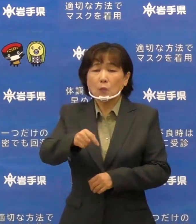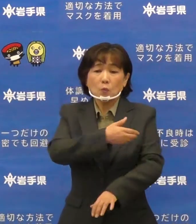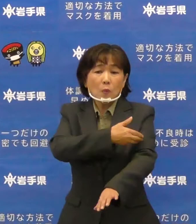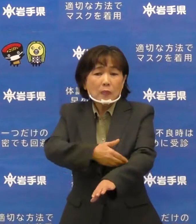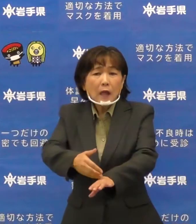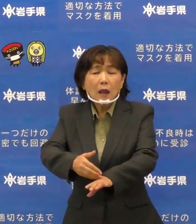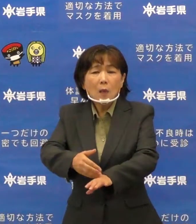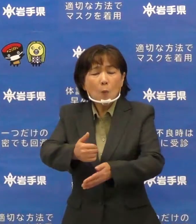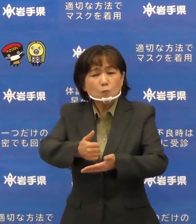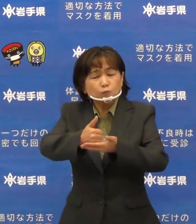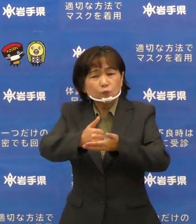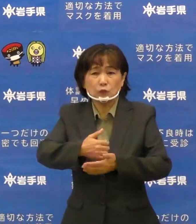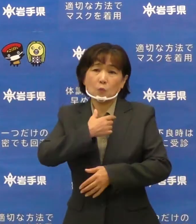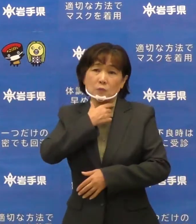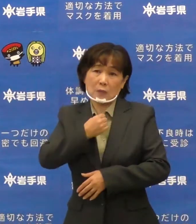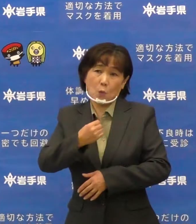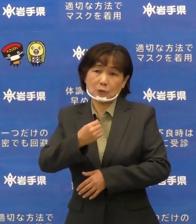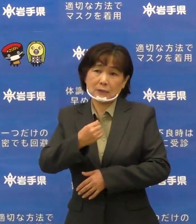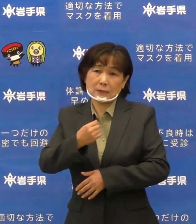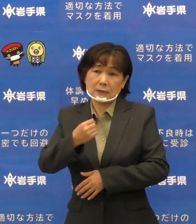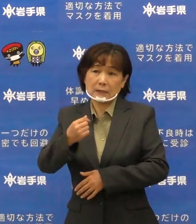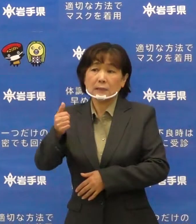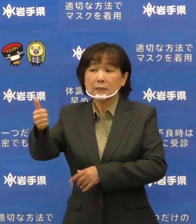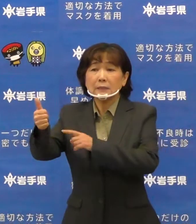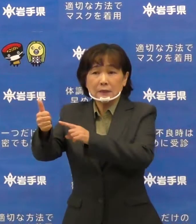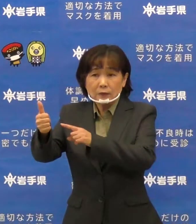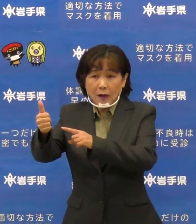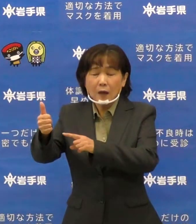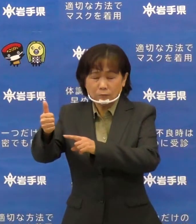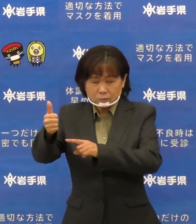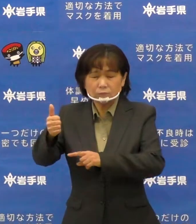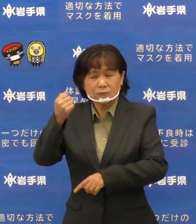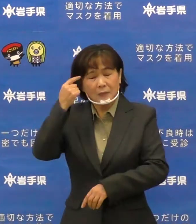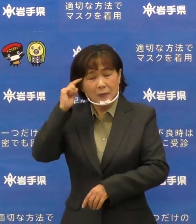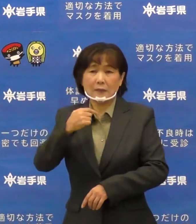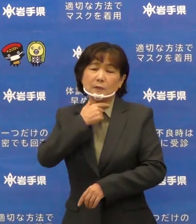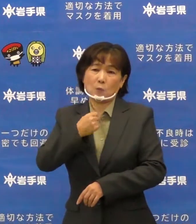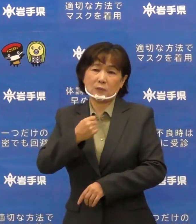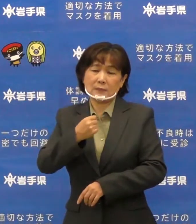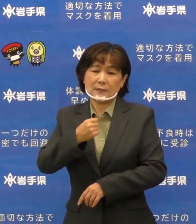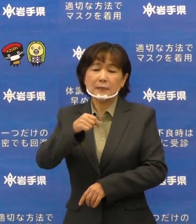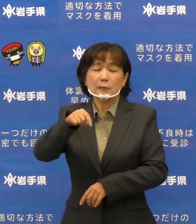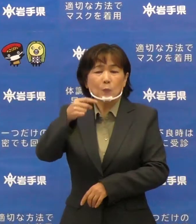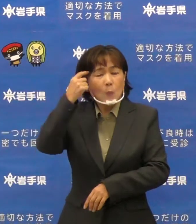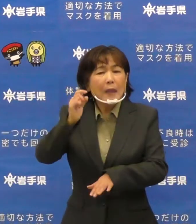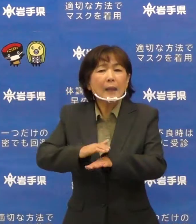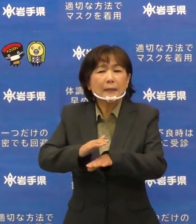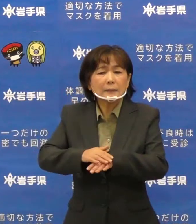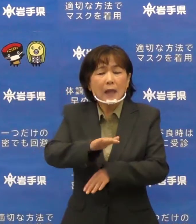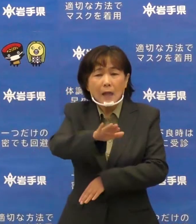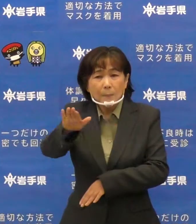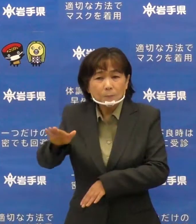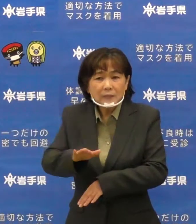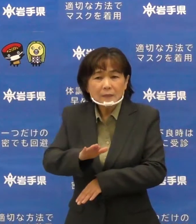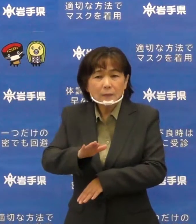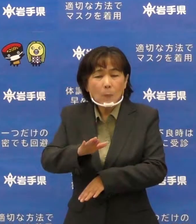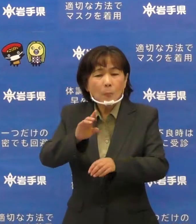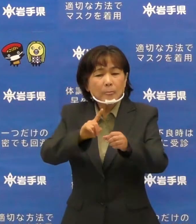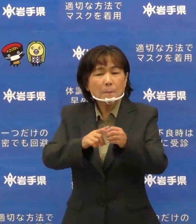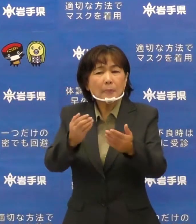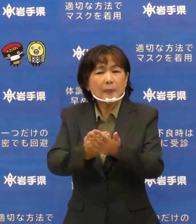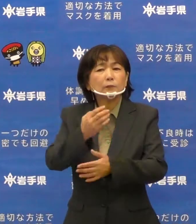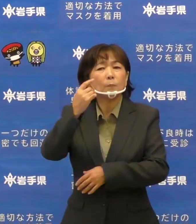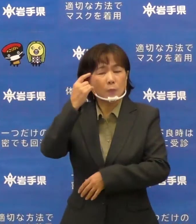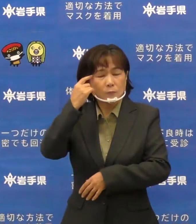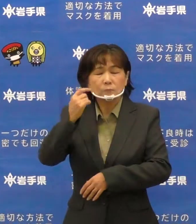ということですね。でそして、うん、そうすることが、まあ、みんなのためにもなるんじゃないかということです。 そしてそうするとその枠組み